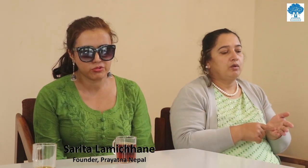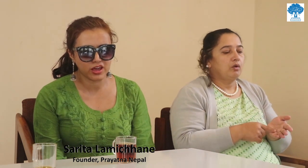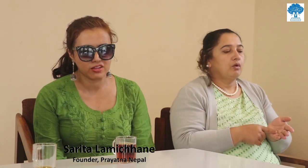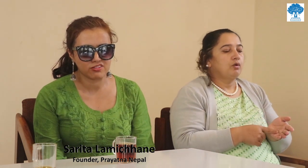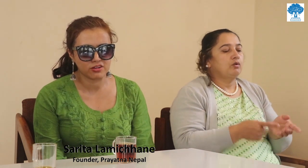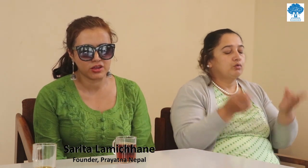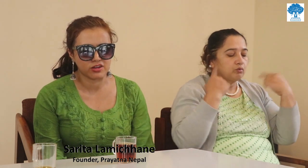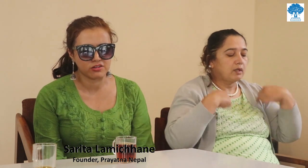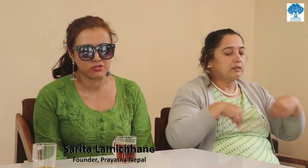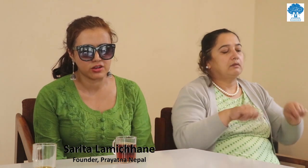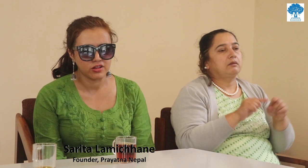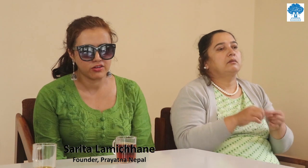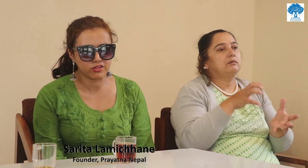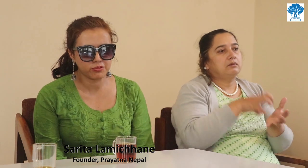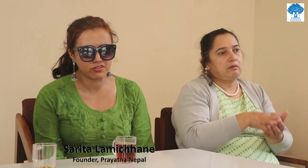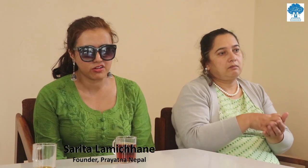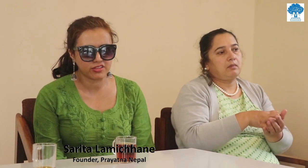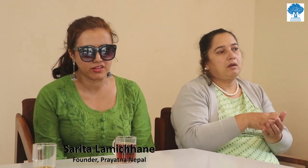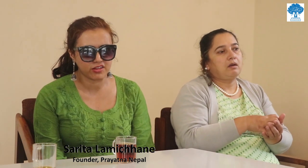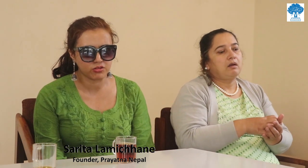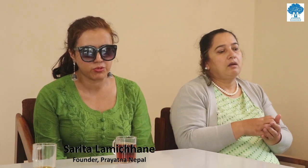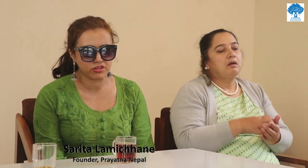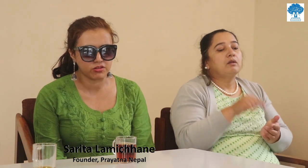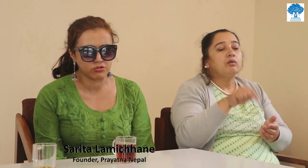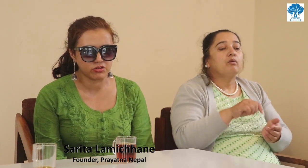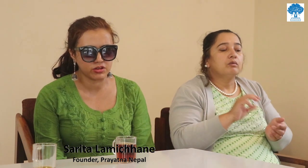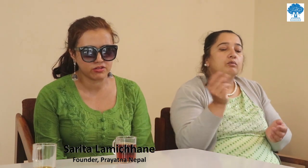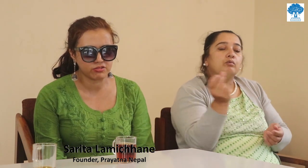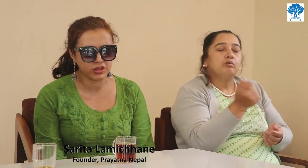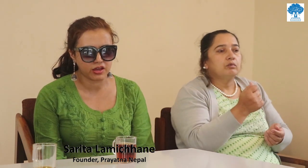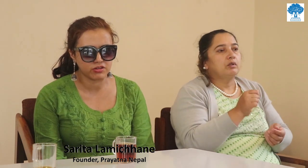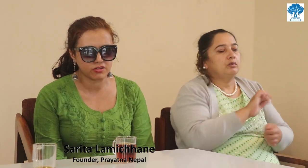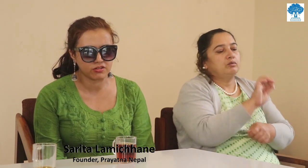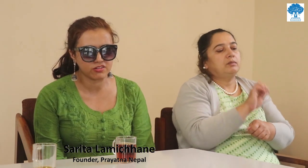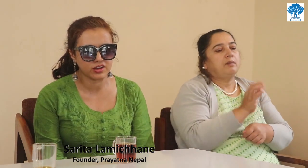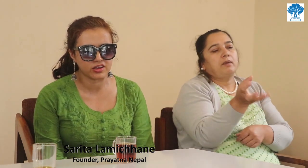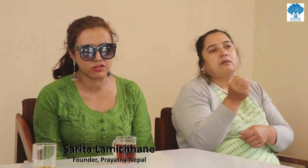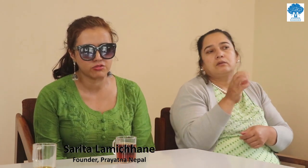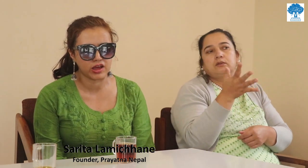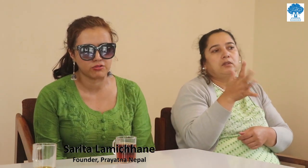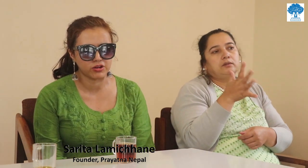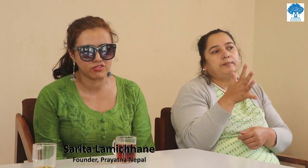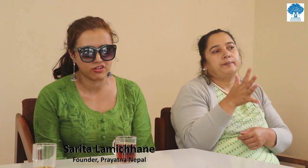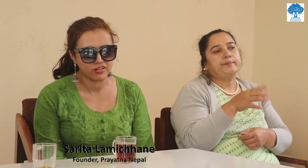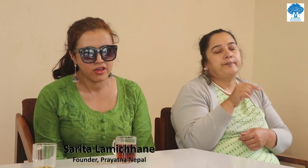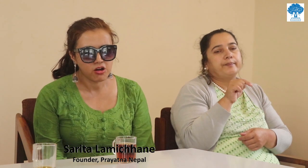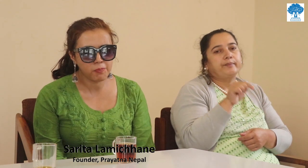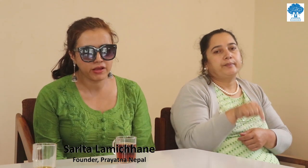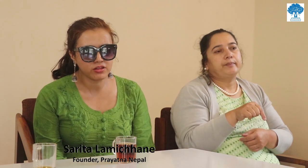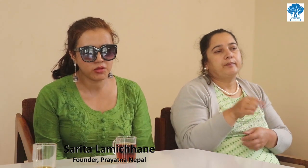हामीले समुदाय स्तरमा हेर्ने हो भने अझै पनि सहजता साथ उहरू दिन सुविधाहरू दिन नसकिरहेको कुराहरू पनि